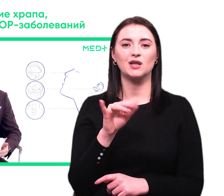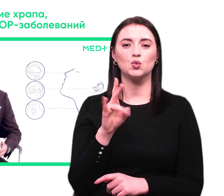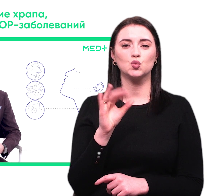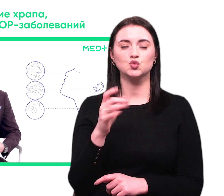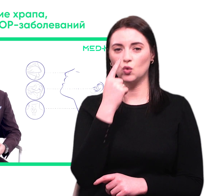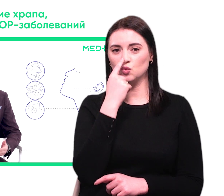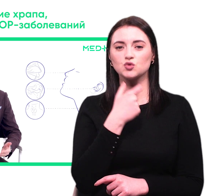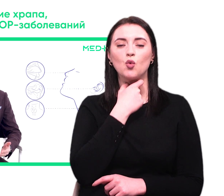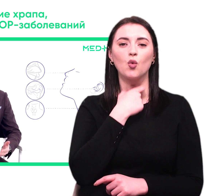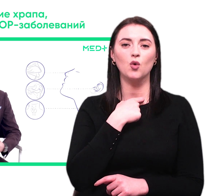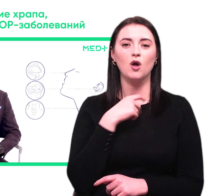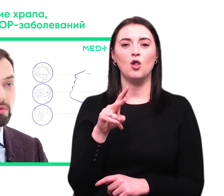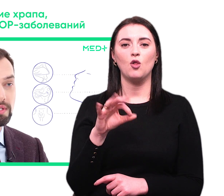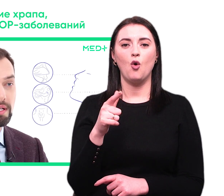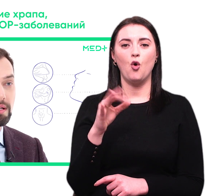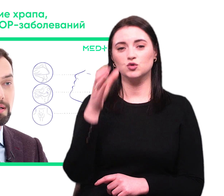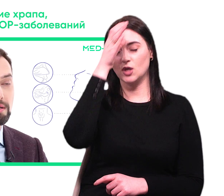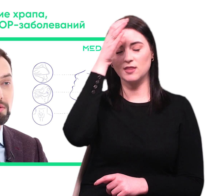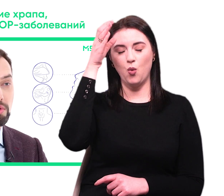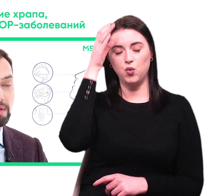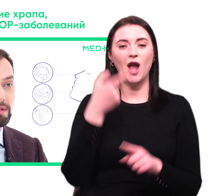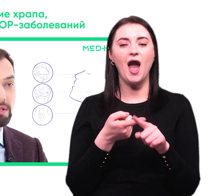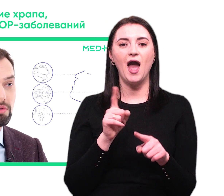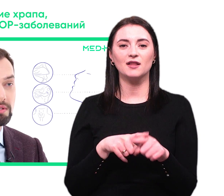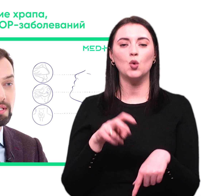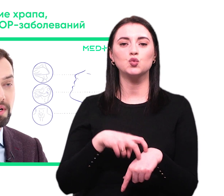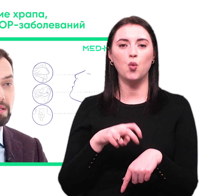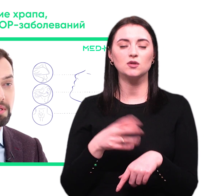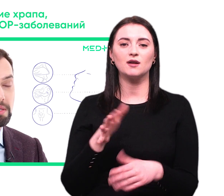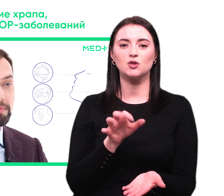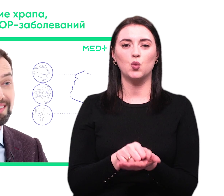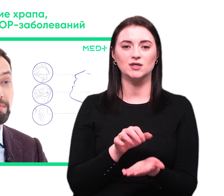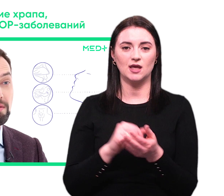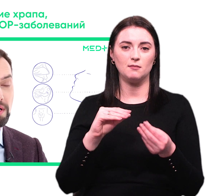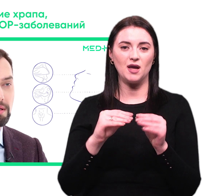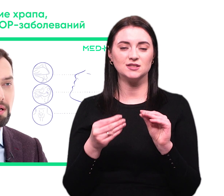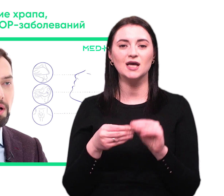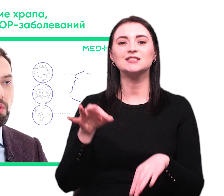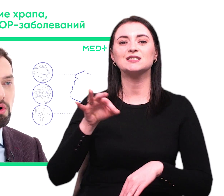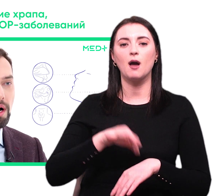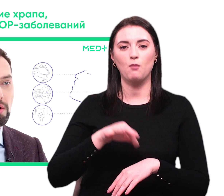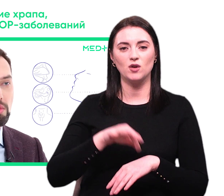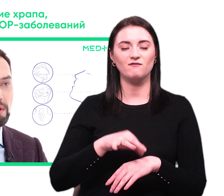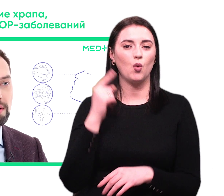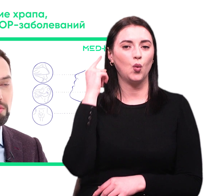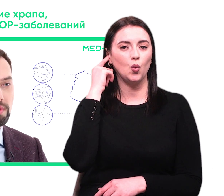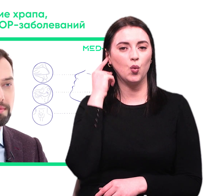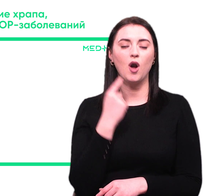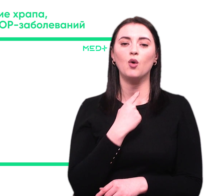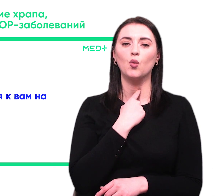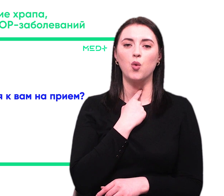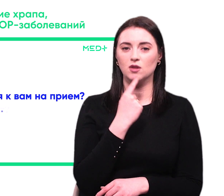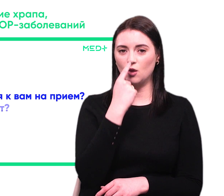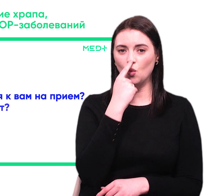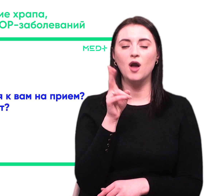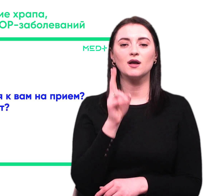«larynx» – гортань, «logos» – наука. То есть это доктор, который занимается проблемами заболевания уха, горла и носа.